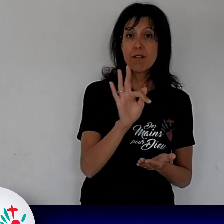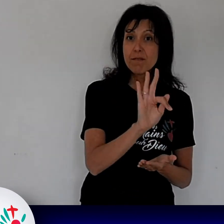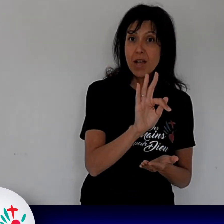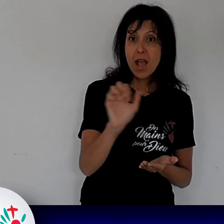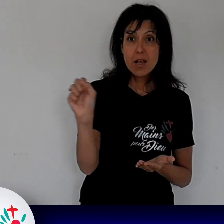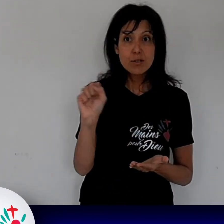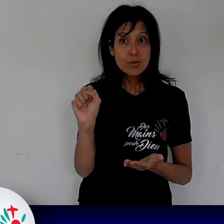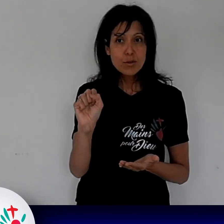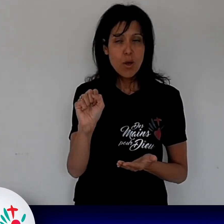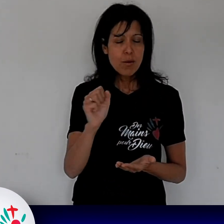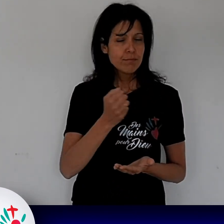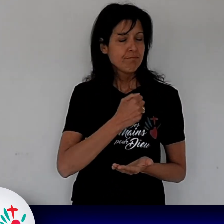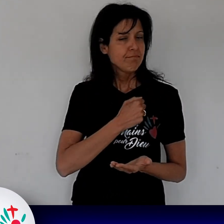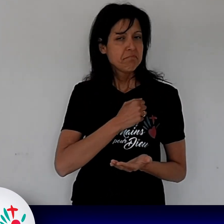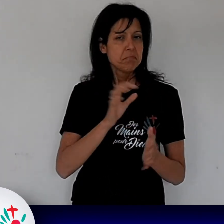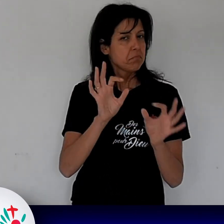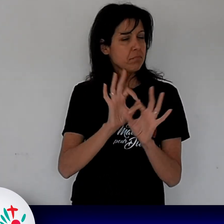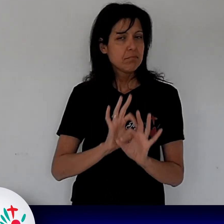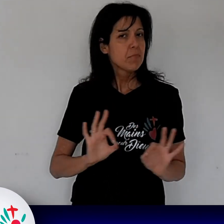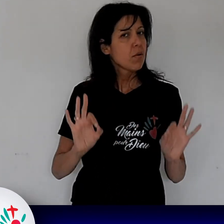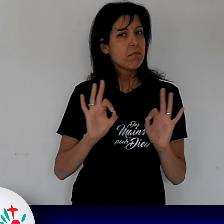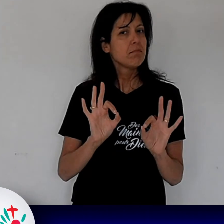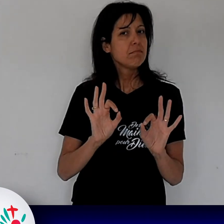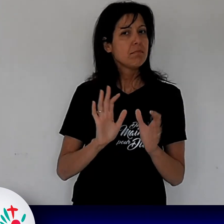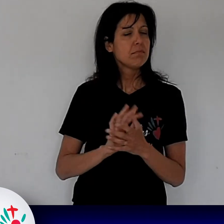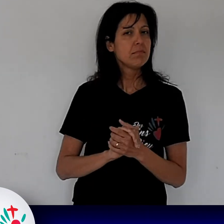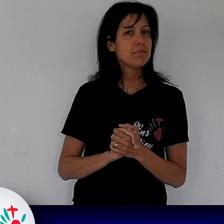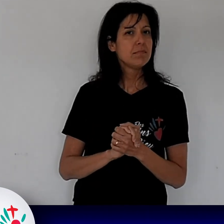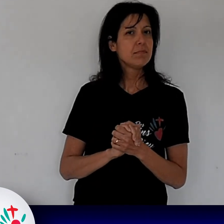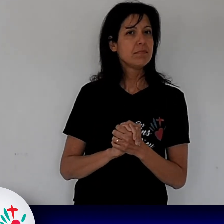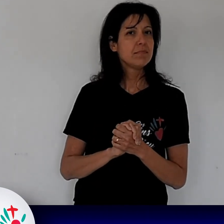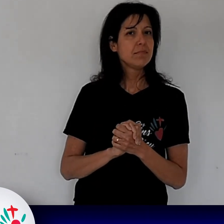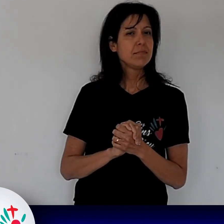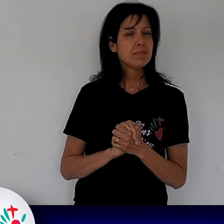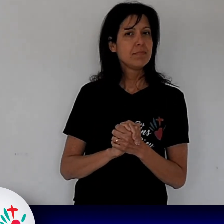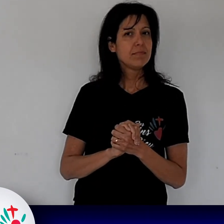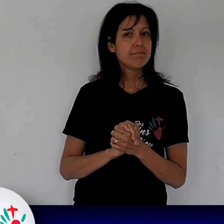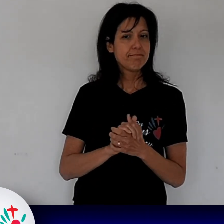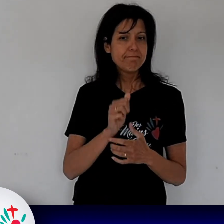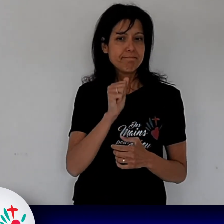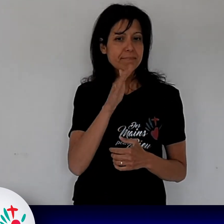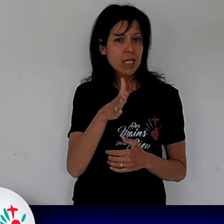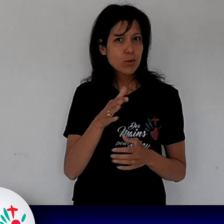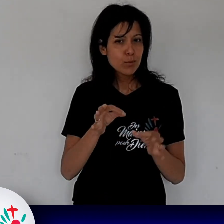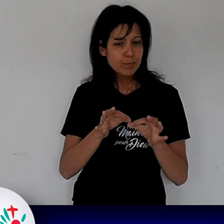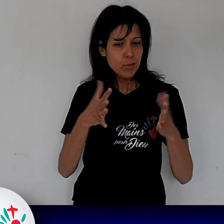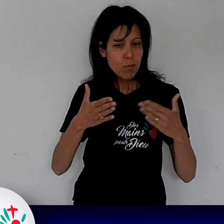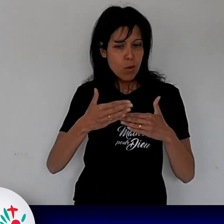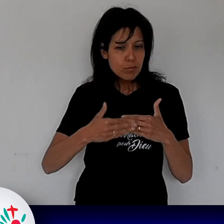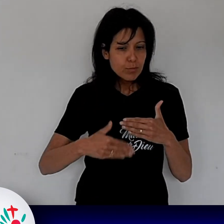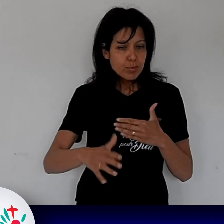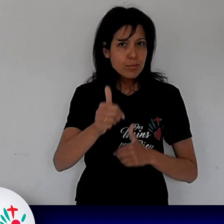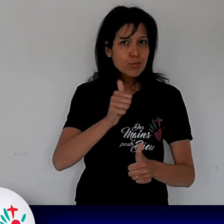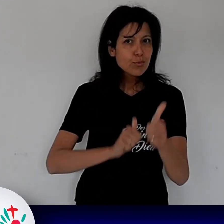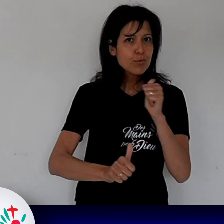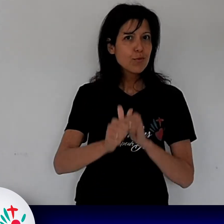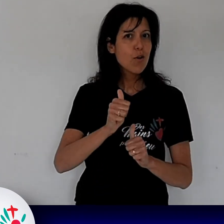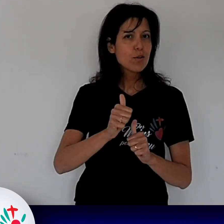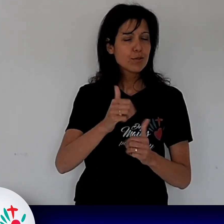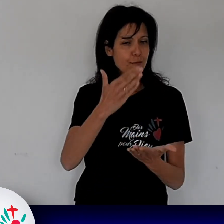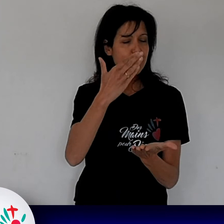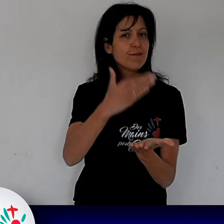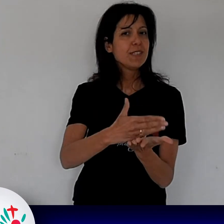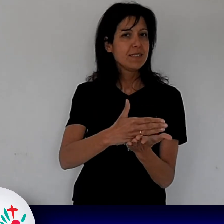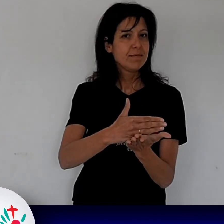ne crains plus. Ce temps touche à sa fin. Parce que ainsi,